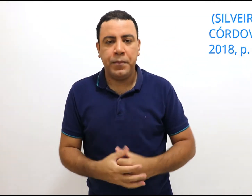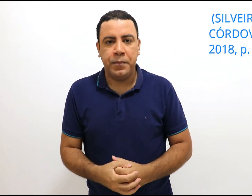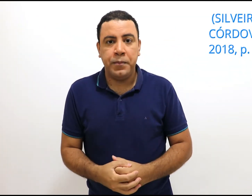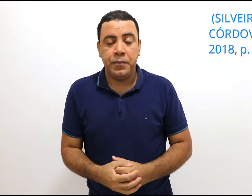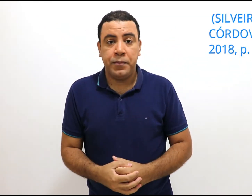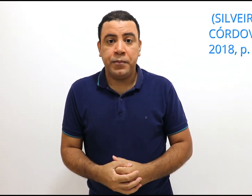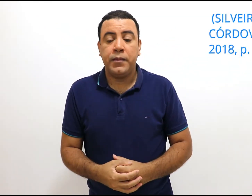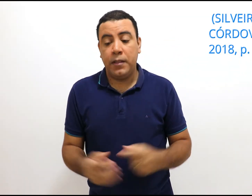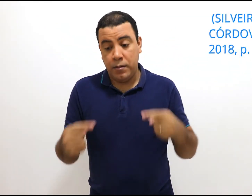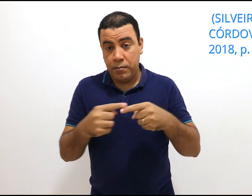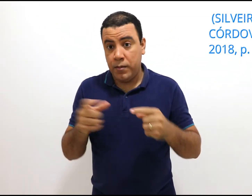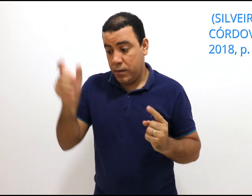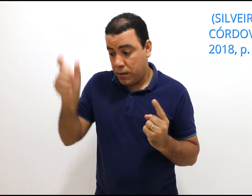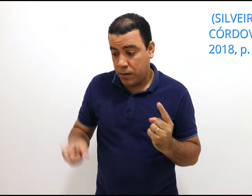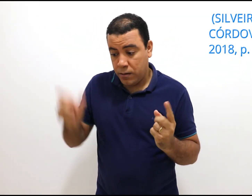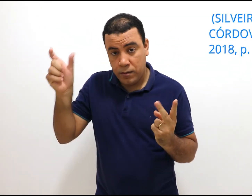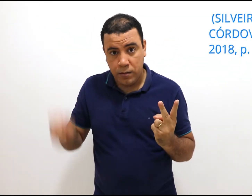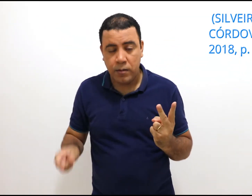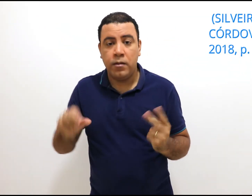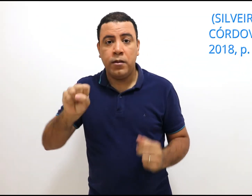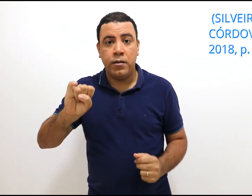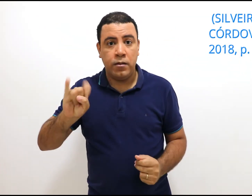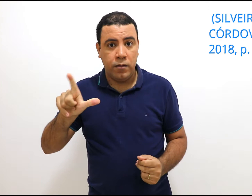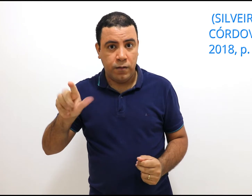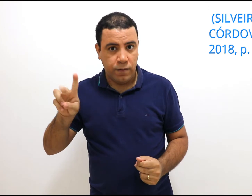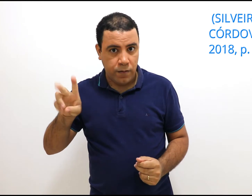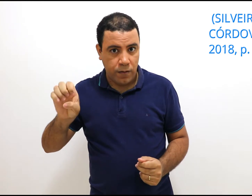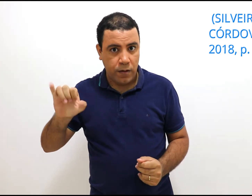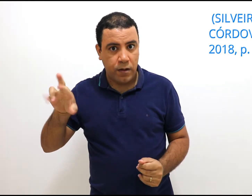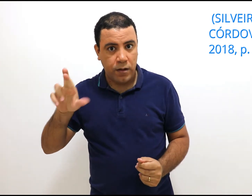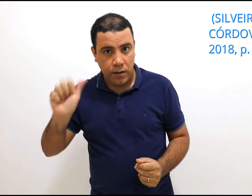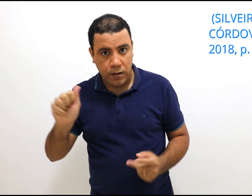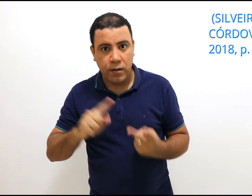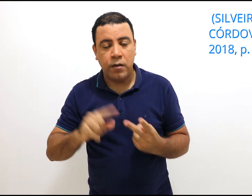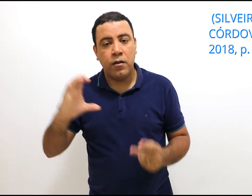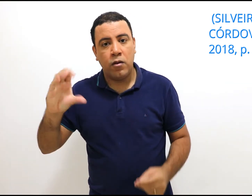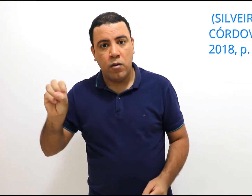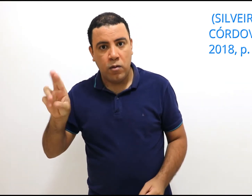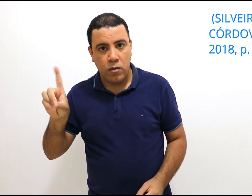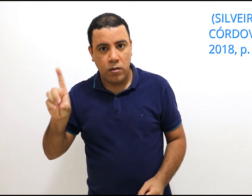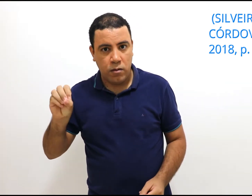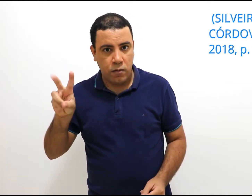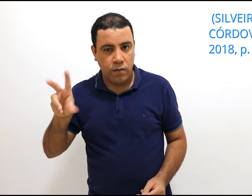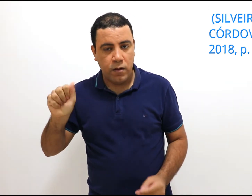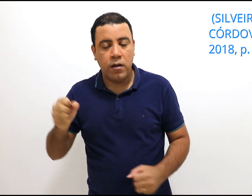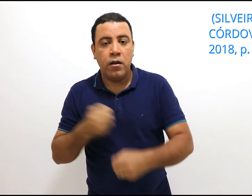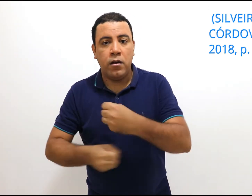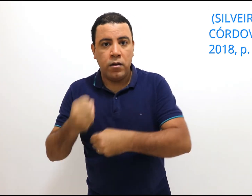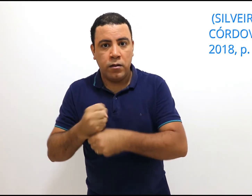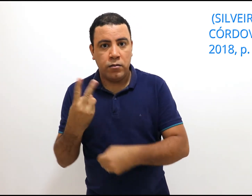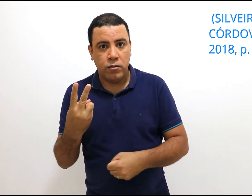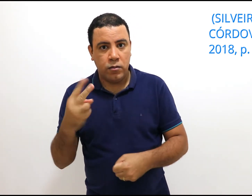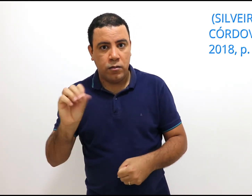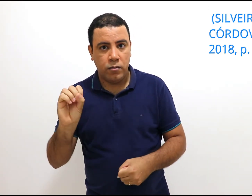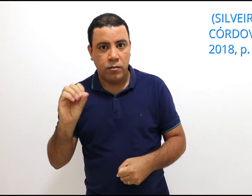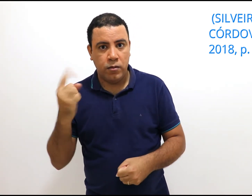sociais, conforme Silveira e Córdova, 2018, página